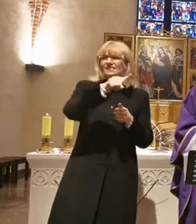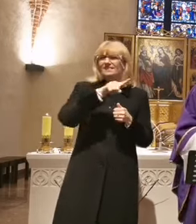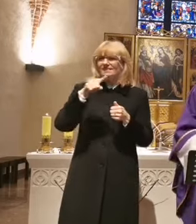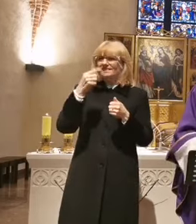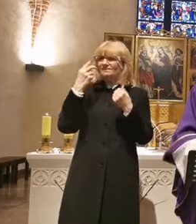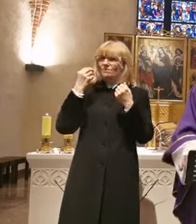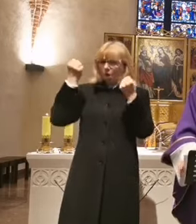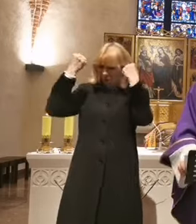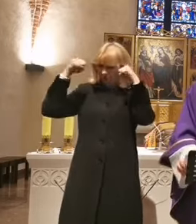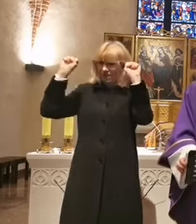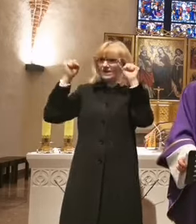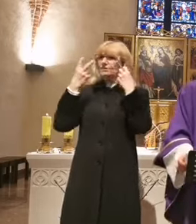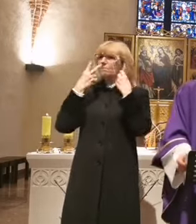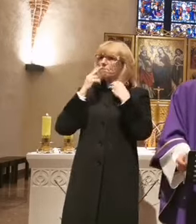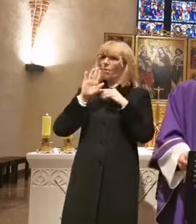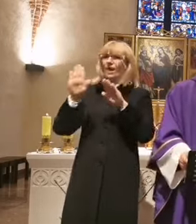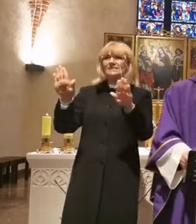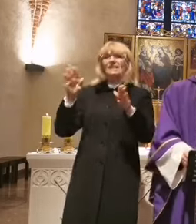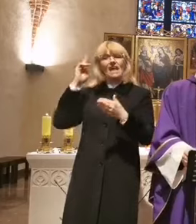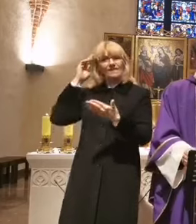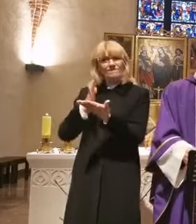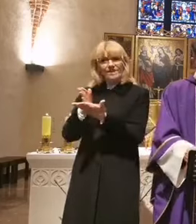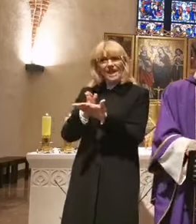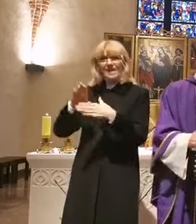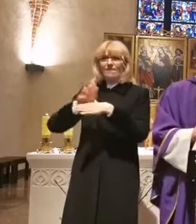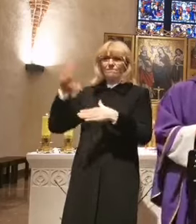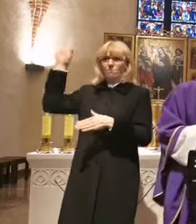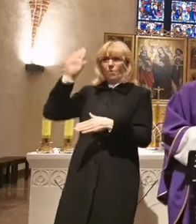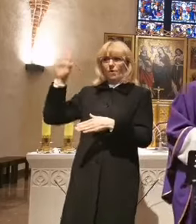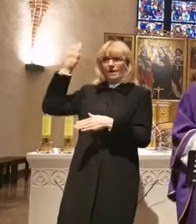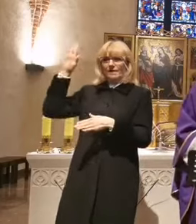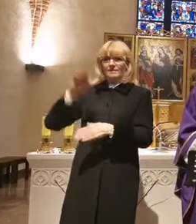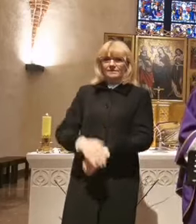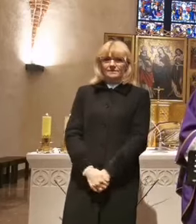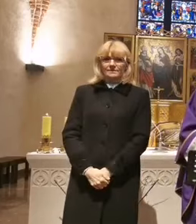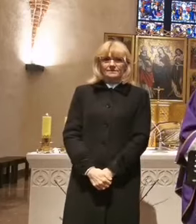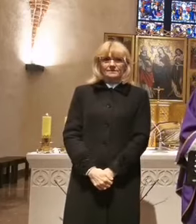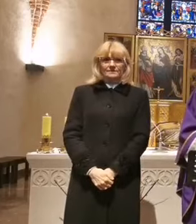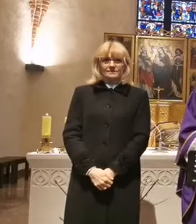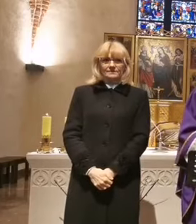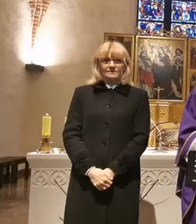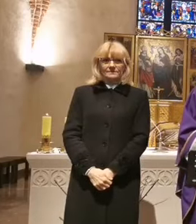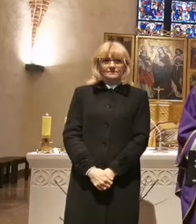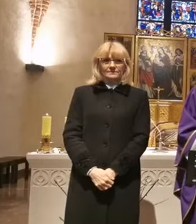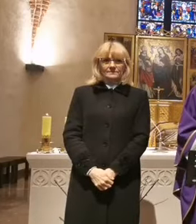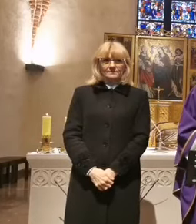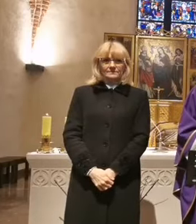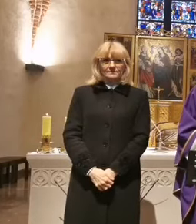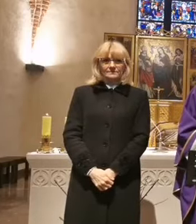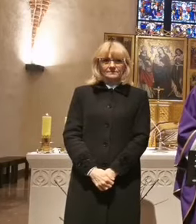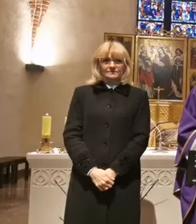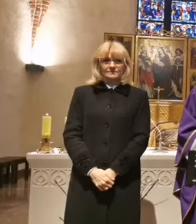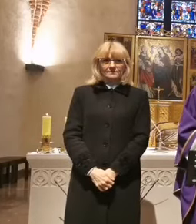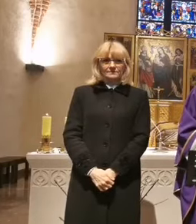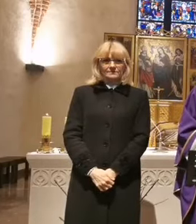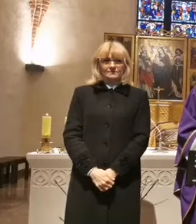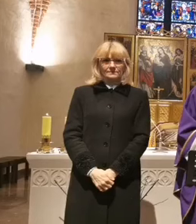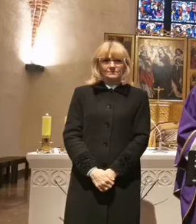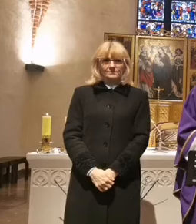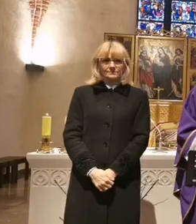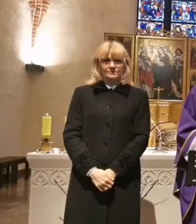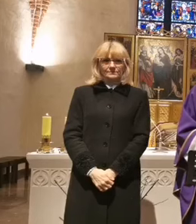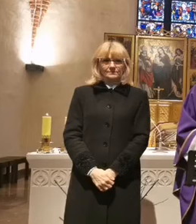waszej wiary w Boga. Apprezzo tutti voi per esservi opposti all'aborto e per aver sostenuto